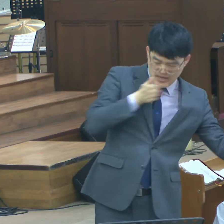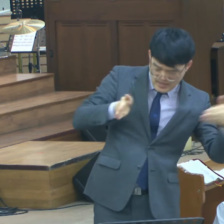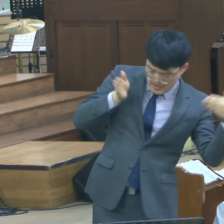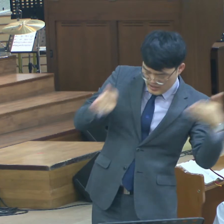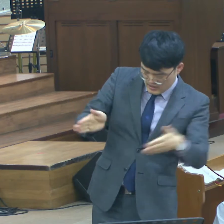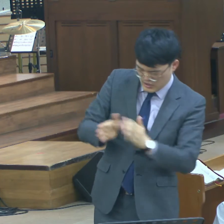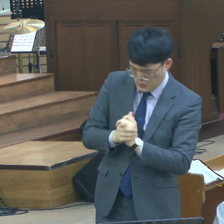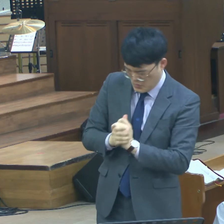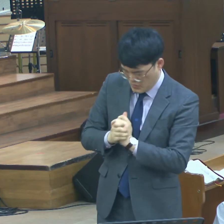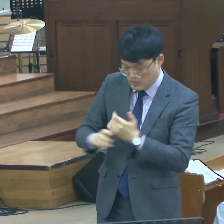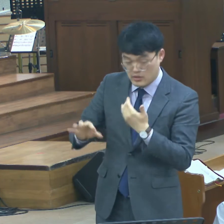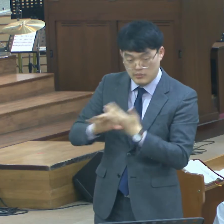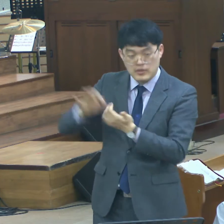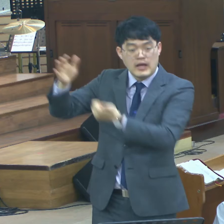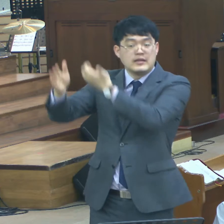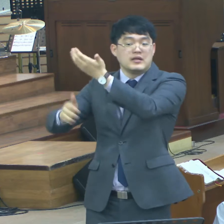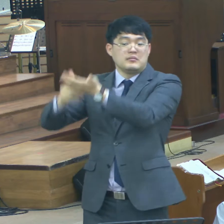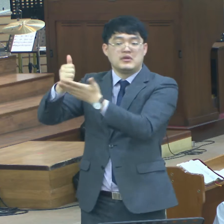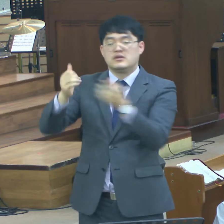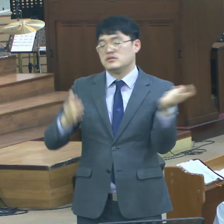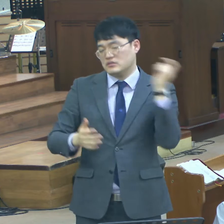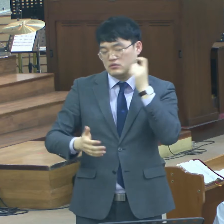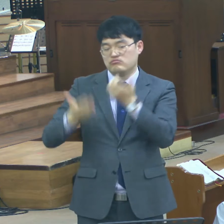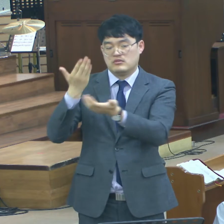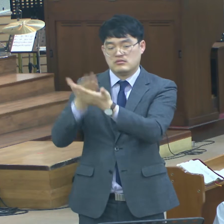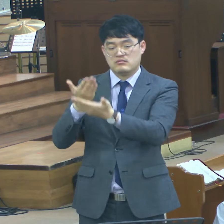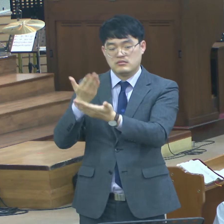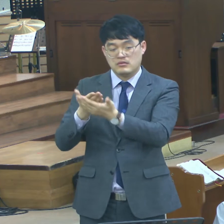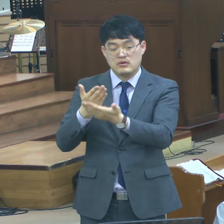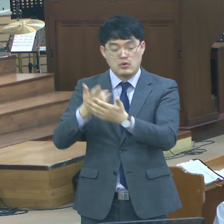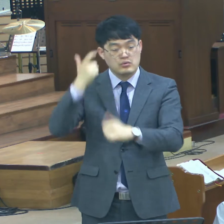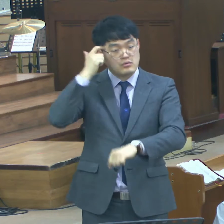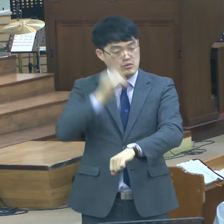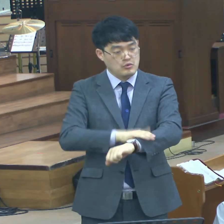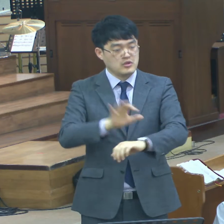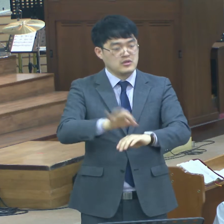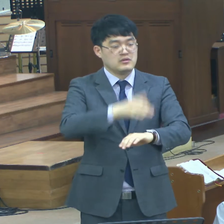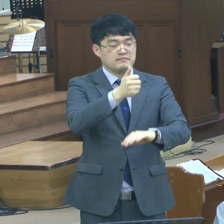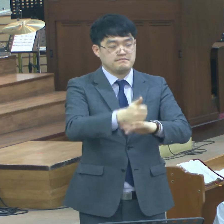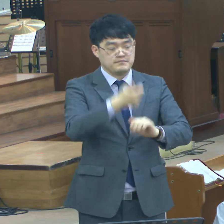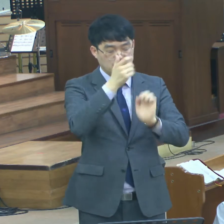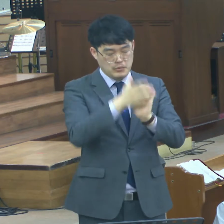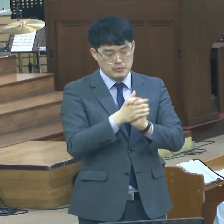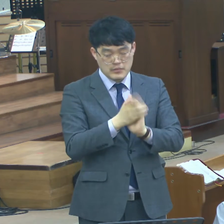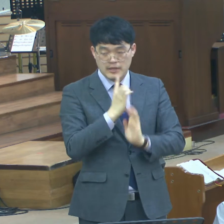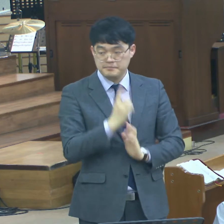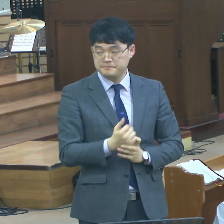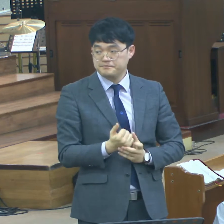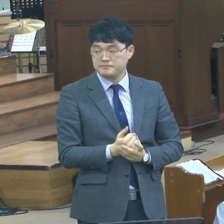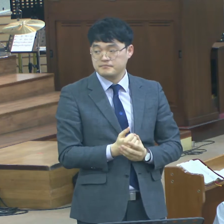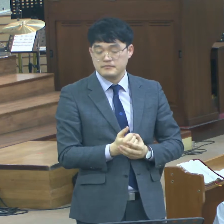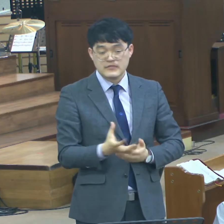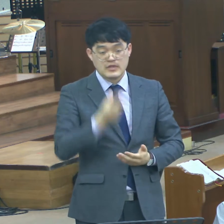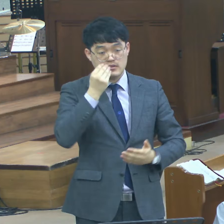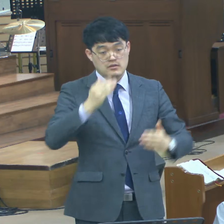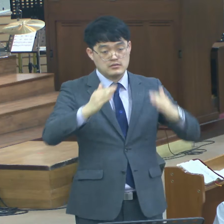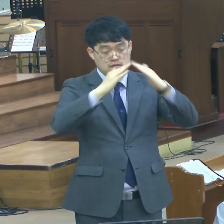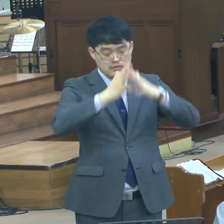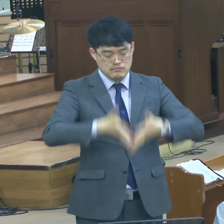향하여 기도할 때 그 기도를 들어주십시오 라고 하나님 앞에 간구했어요. 성전 건축